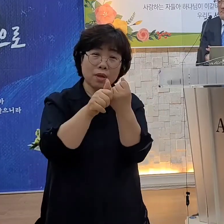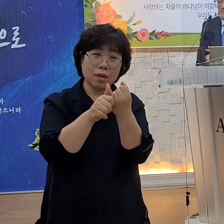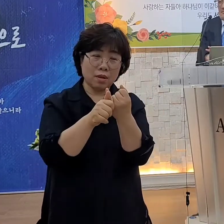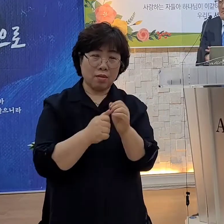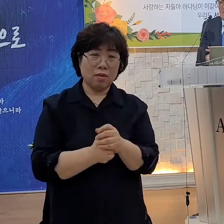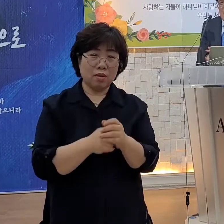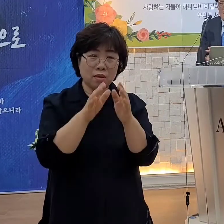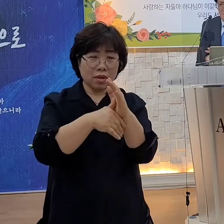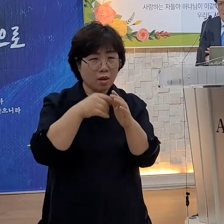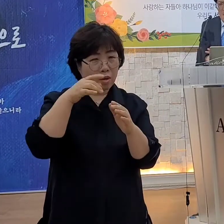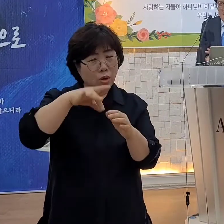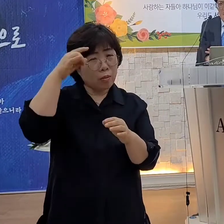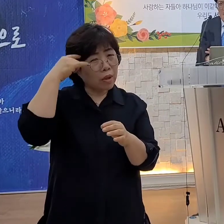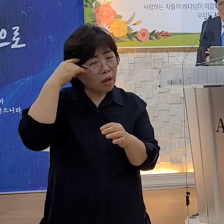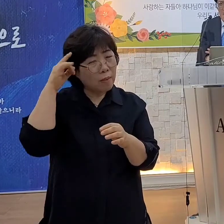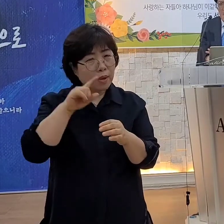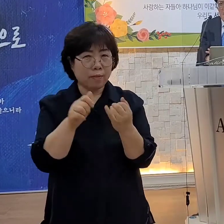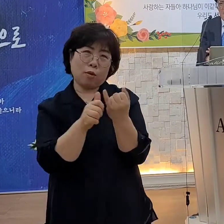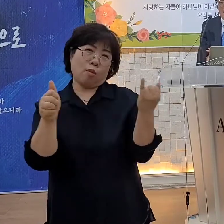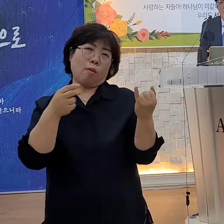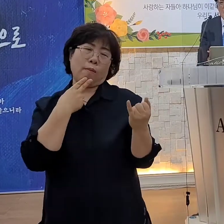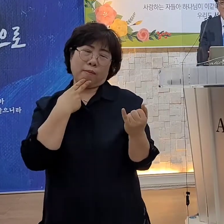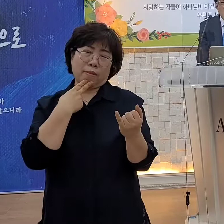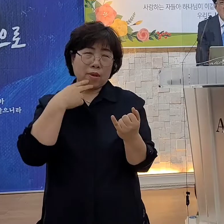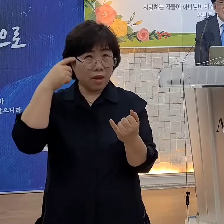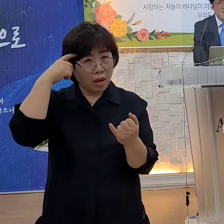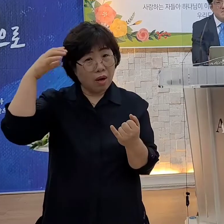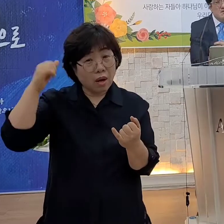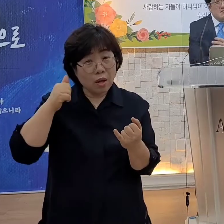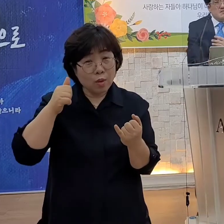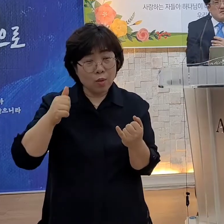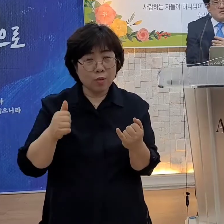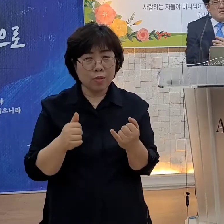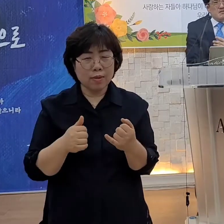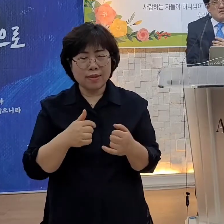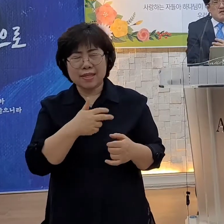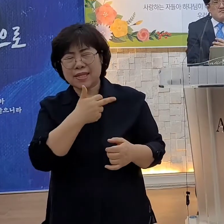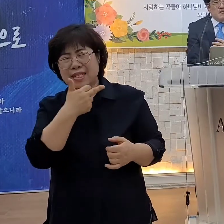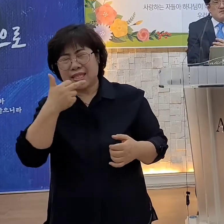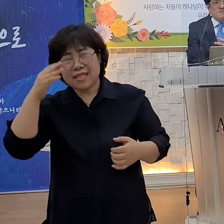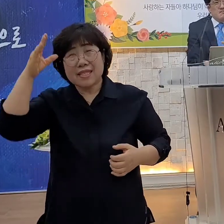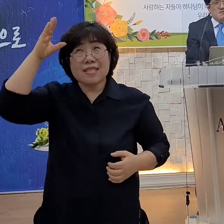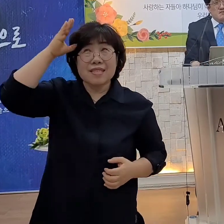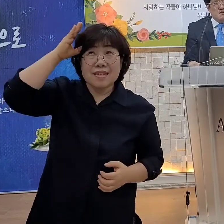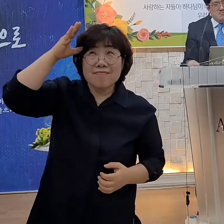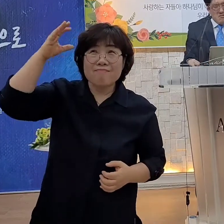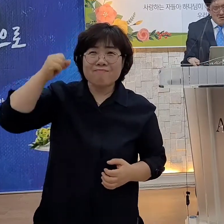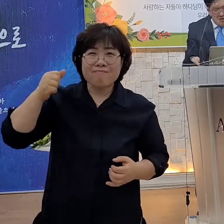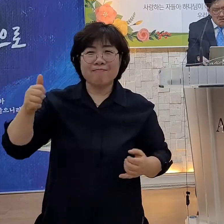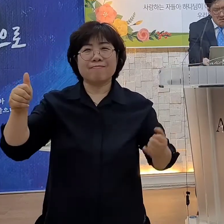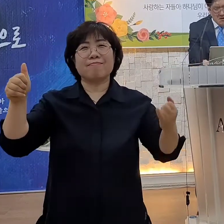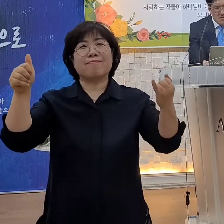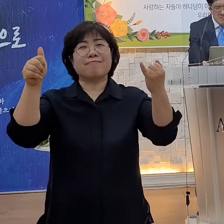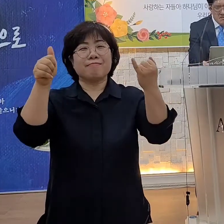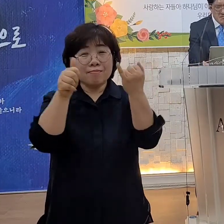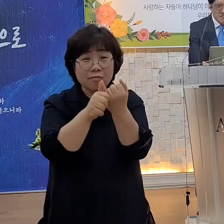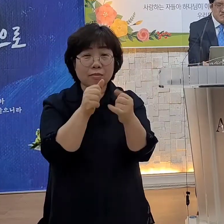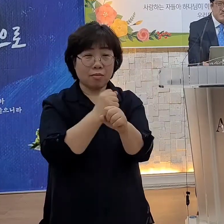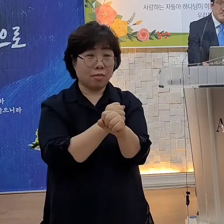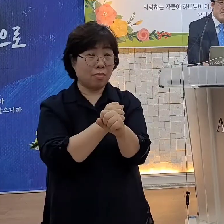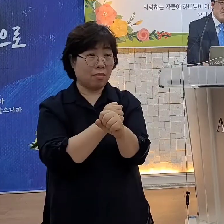않고 얼마나 좋을까. 이런 마음으로 정말 큰 기대감을 가지고 부부와 결혼을 하게